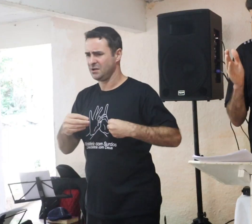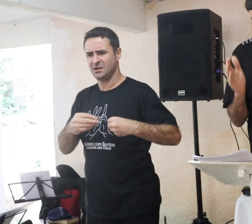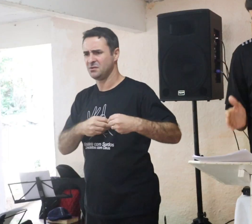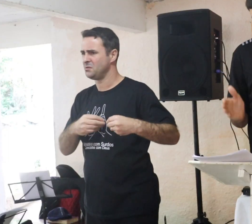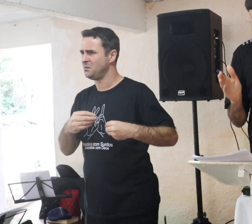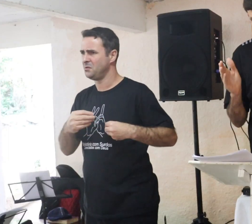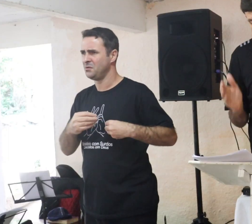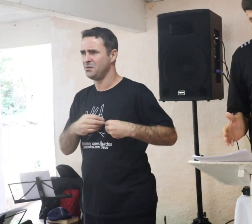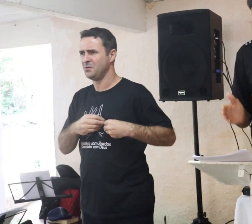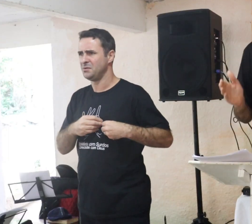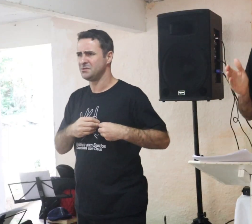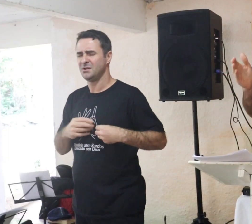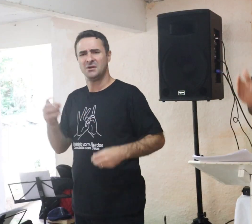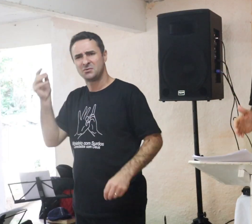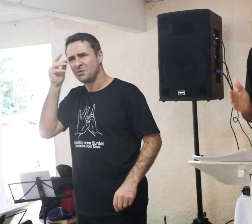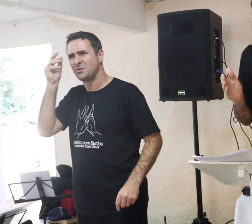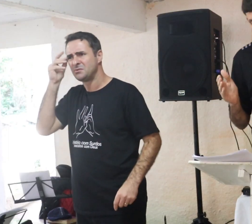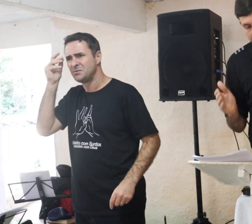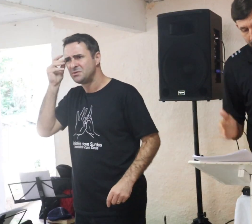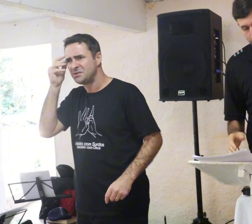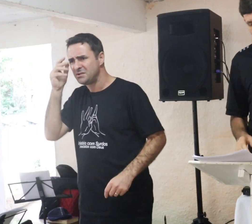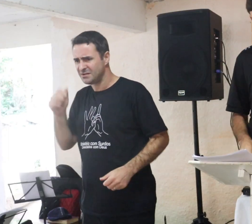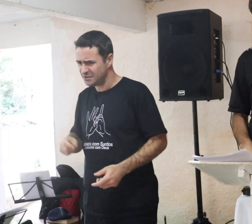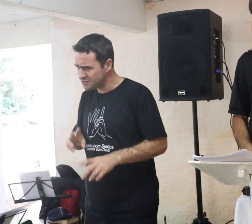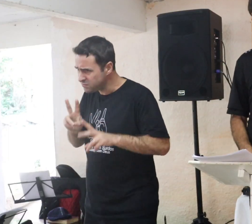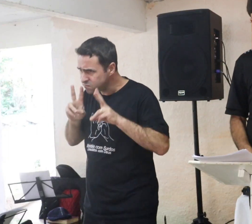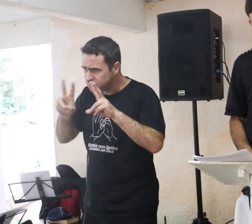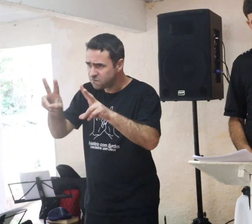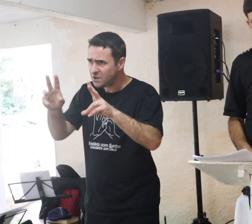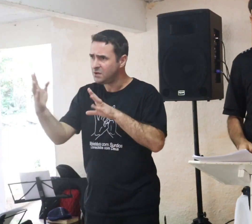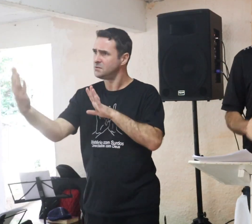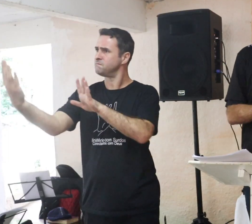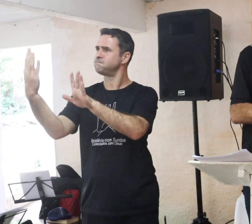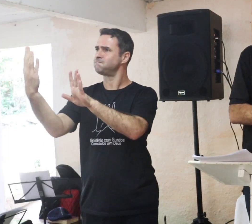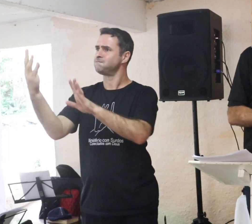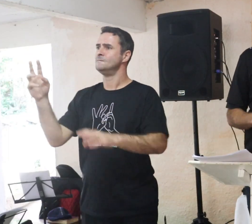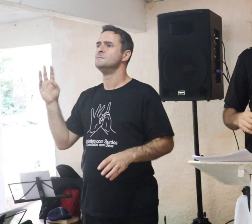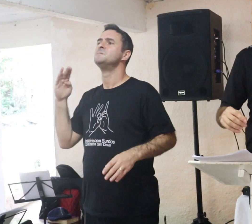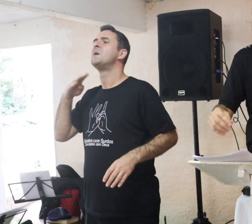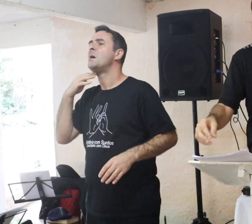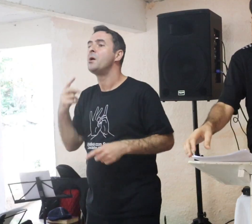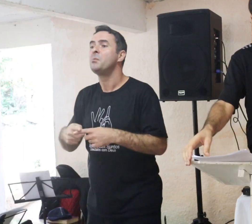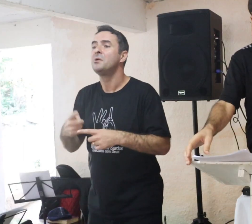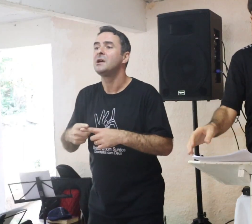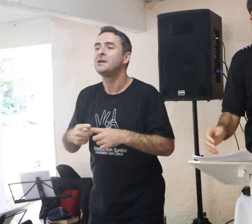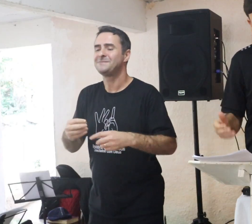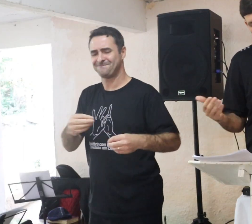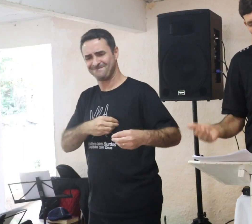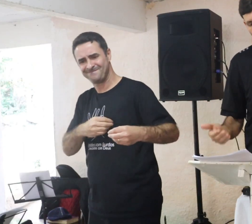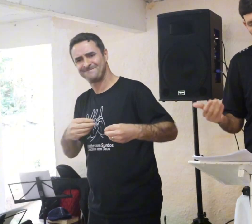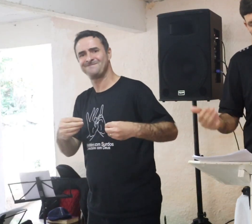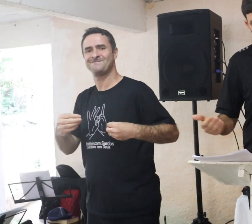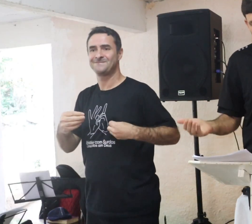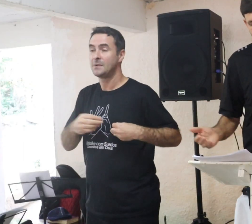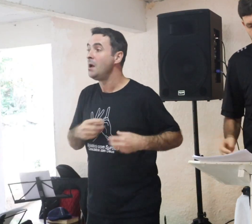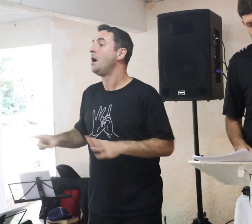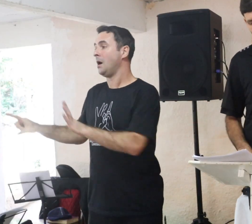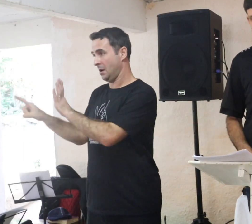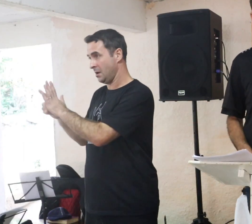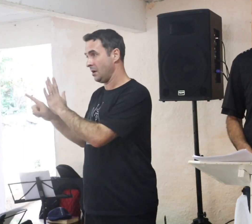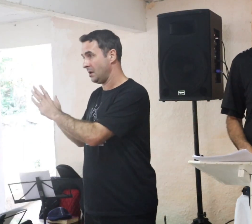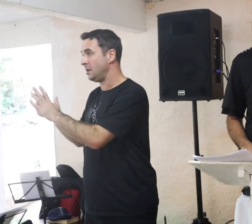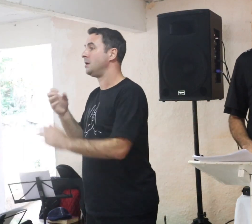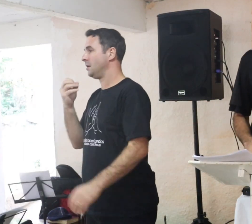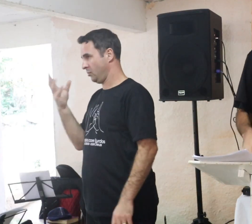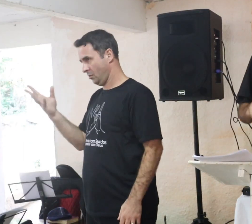Nós enfrentamos a morte porque nós pecamos. A lei, que é boa, funciona como um agente